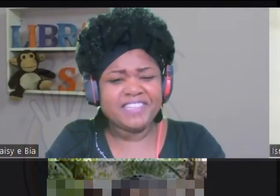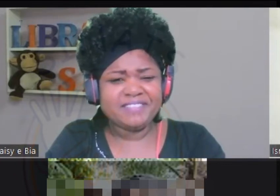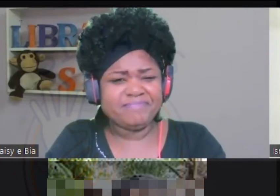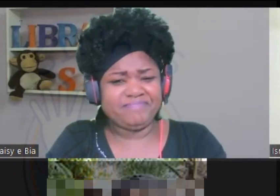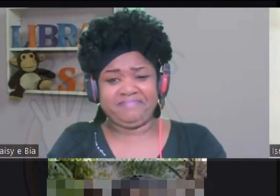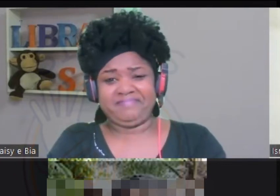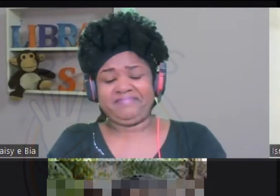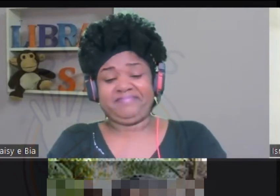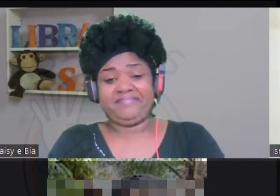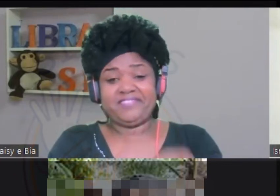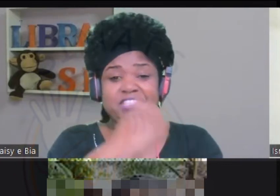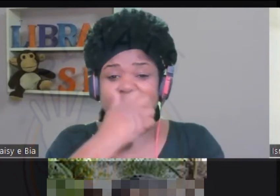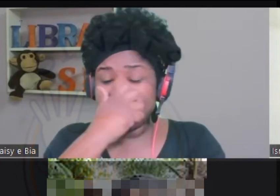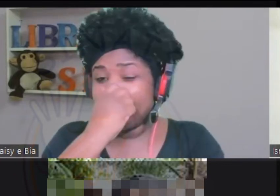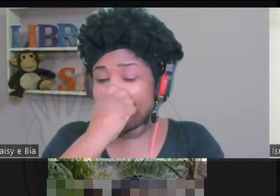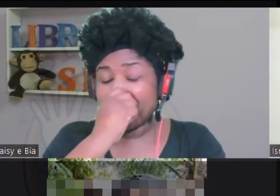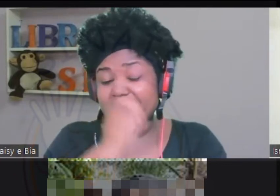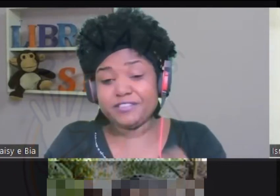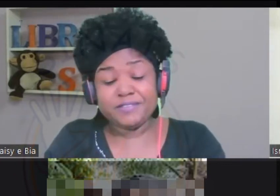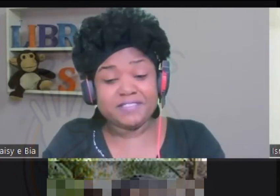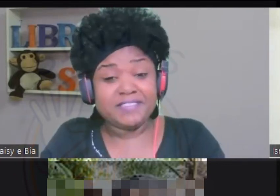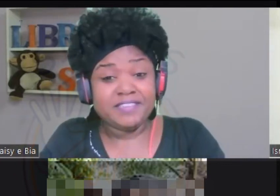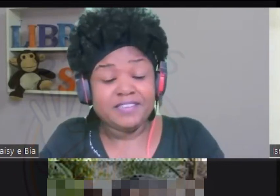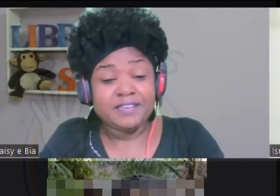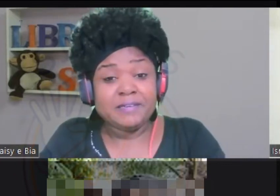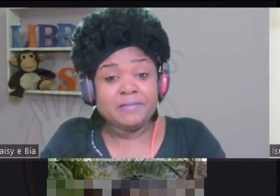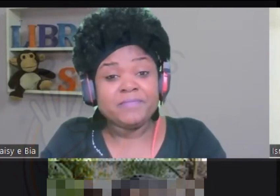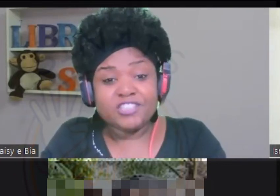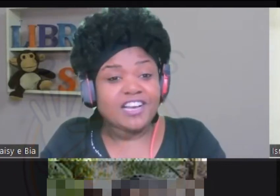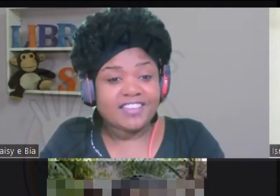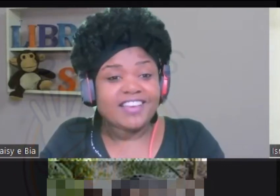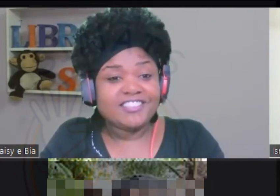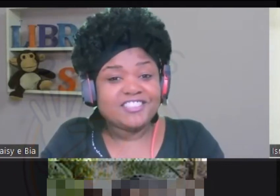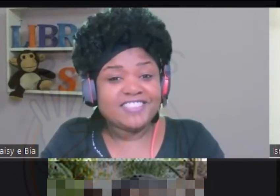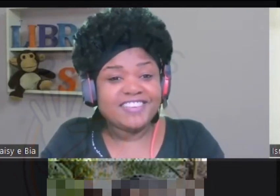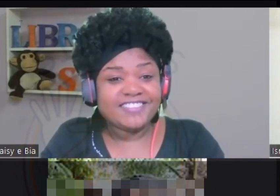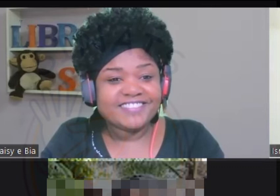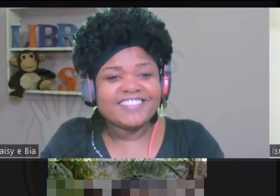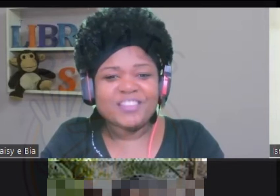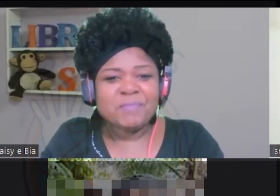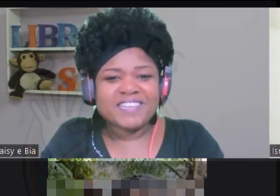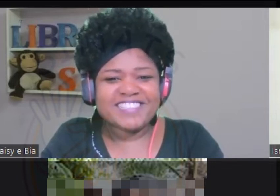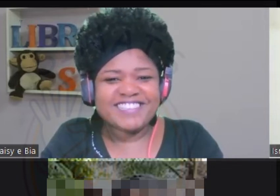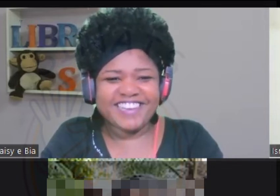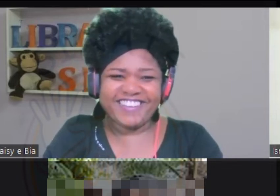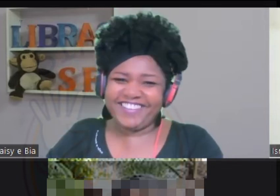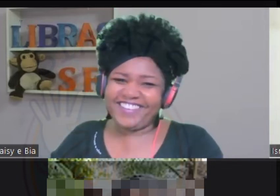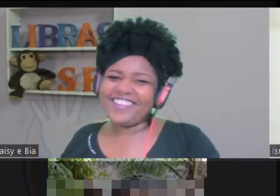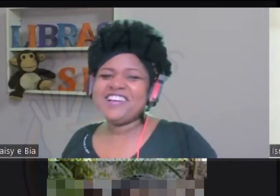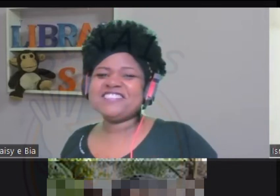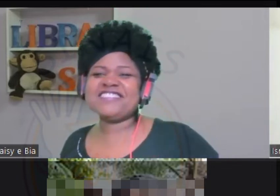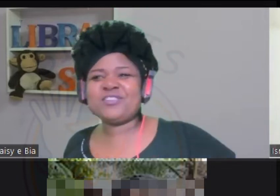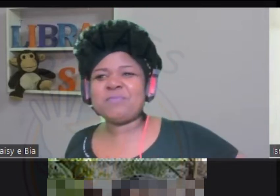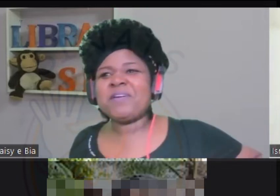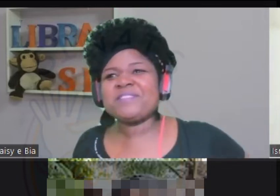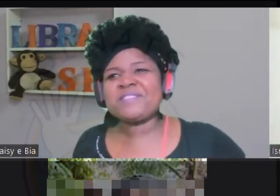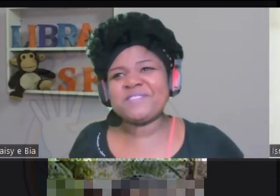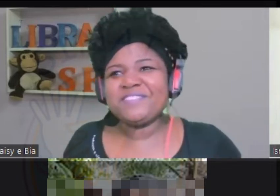Olha, cheiro ruim, meu Deus. Deu Já quer dizer, aí, né? deu para sentir pelo Zoom o